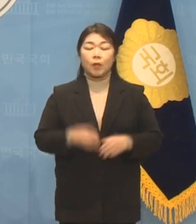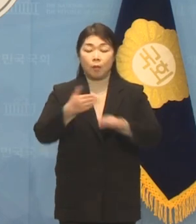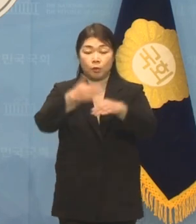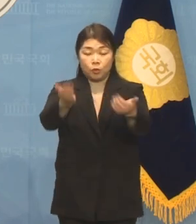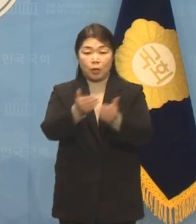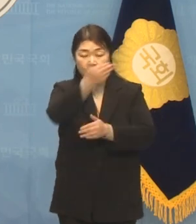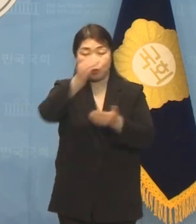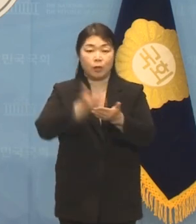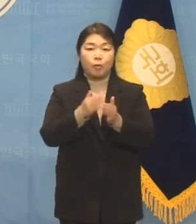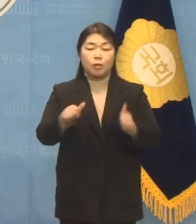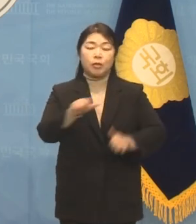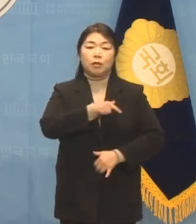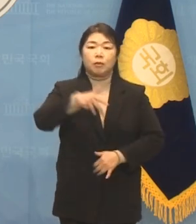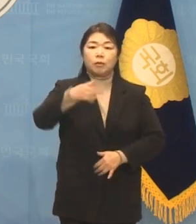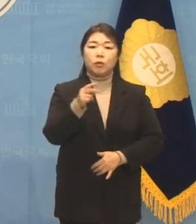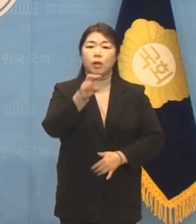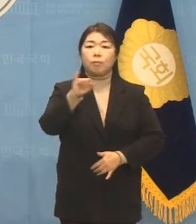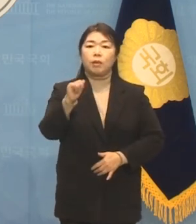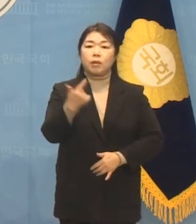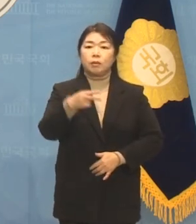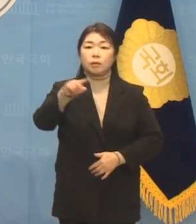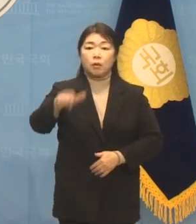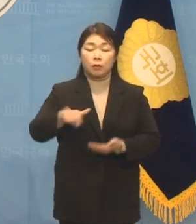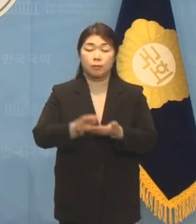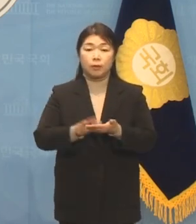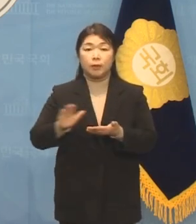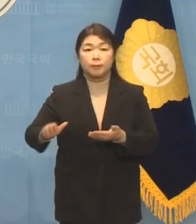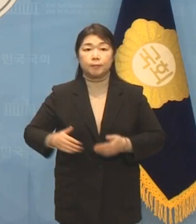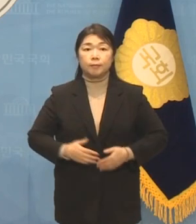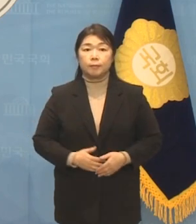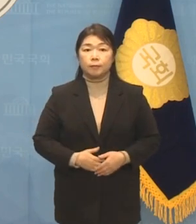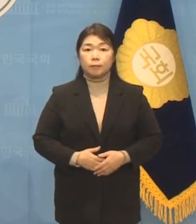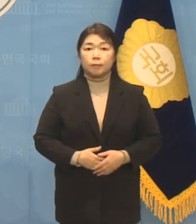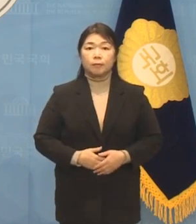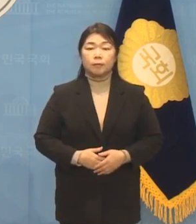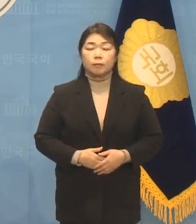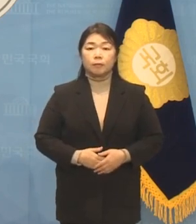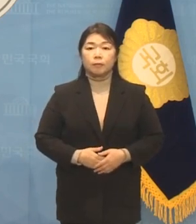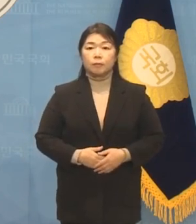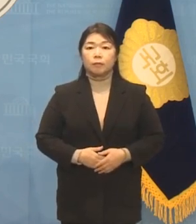더불어민주당 청년대변인 최민석입니다. 브리핑 시작하겠습니다.